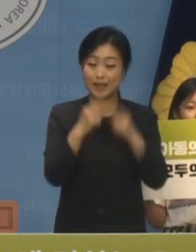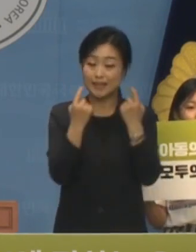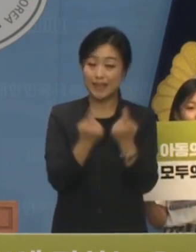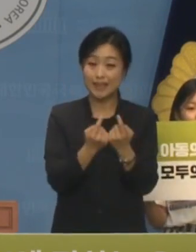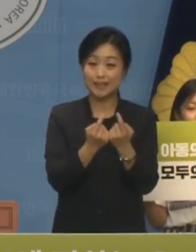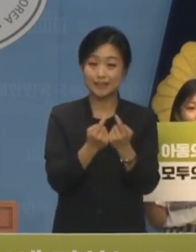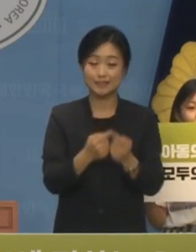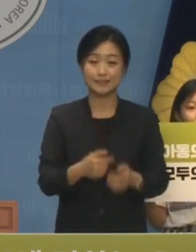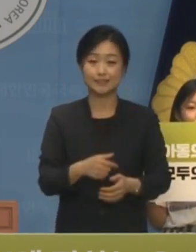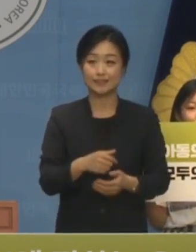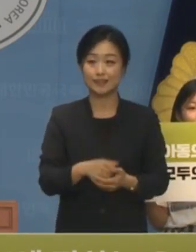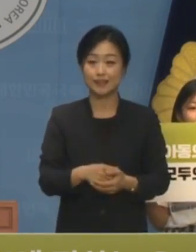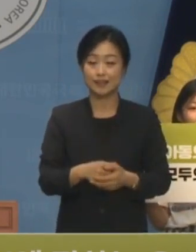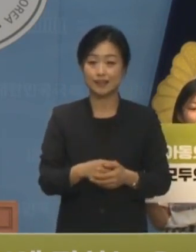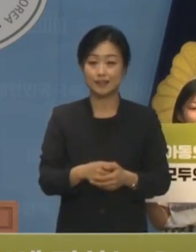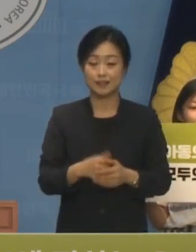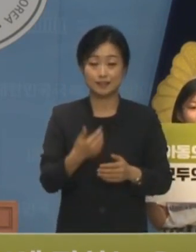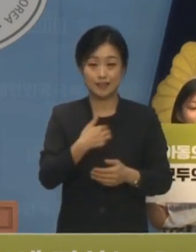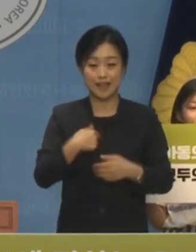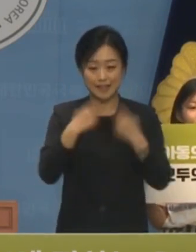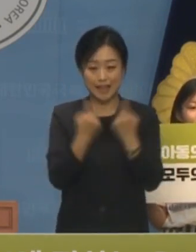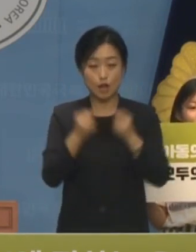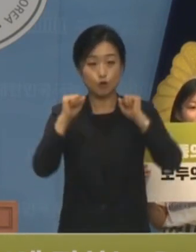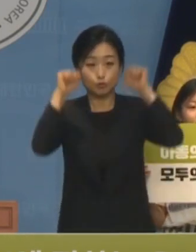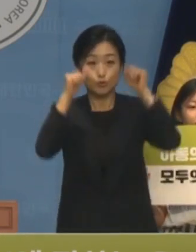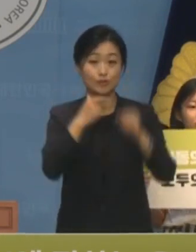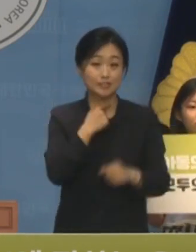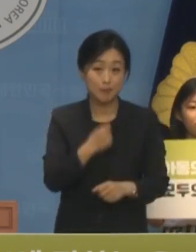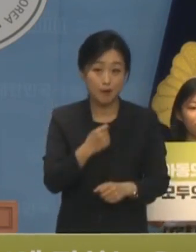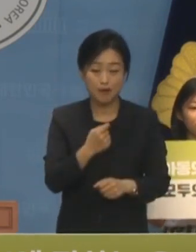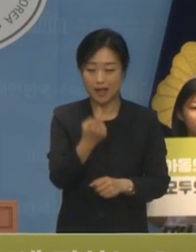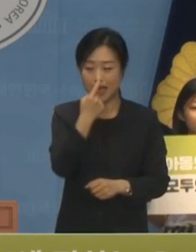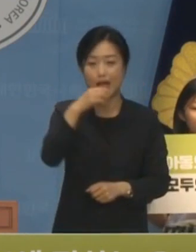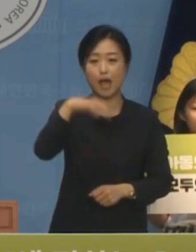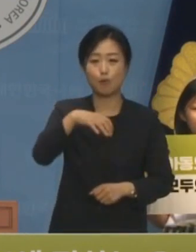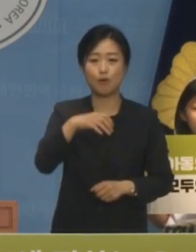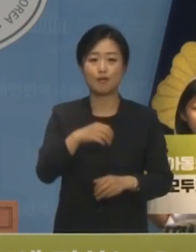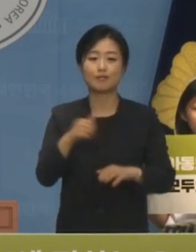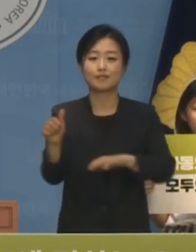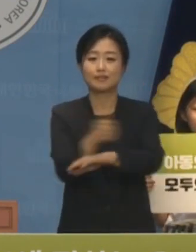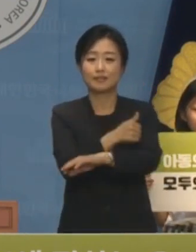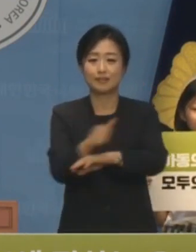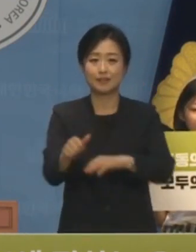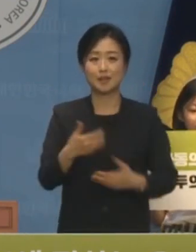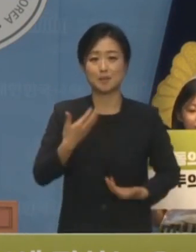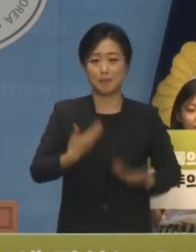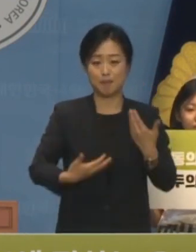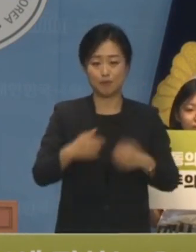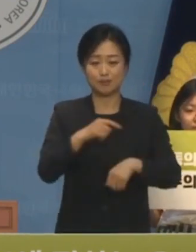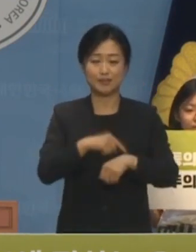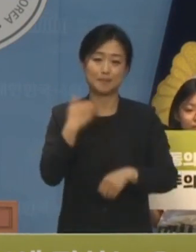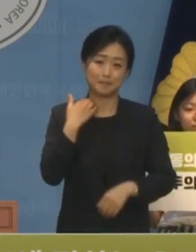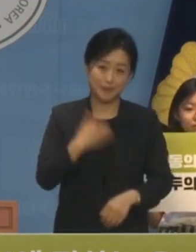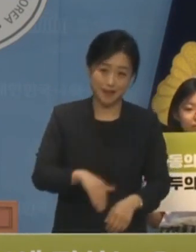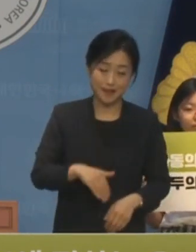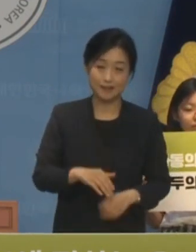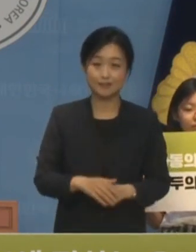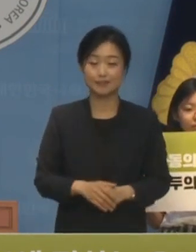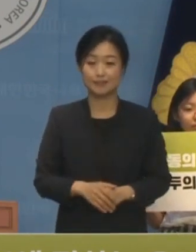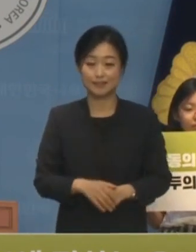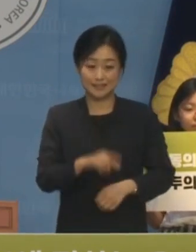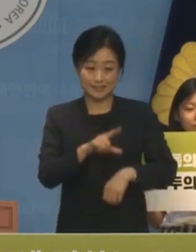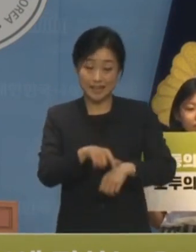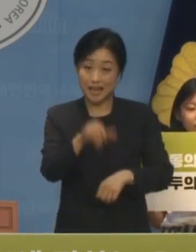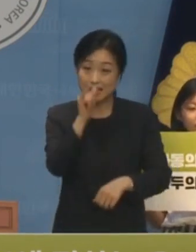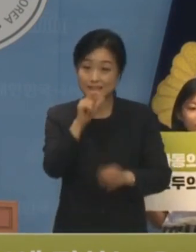개인적으로 학교 이후 시간을 내어 운동을 하려고 해도 학원 스케줄로 인해 시간을 내기도 어렵고 겨우 시간을